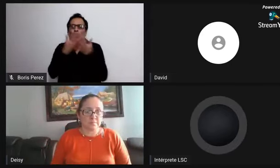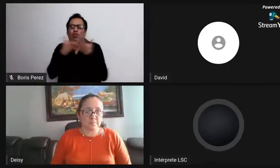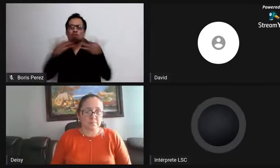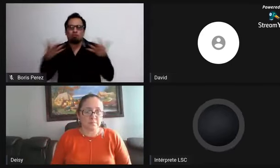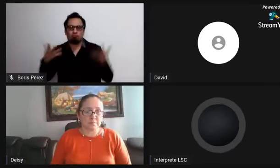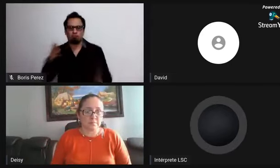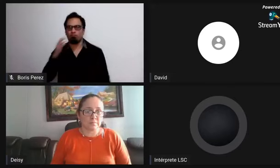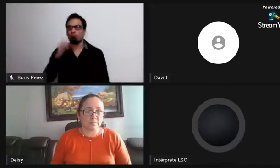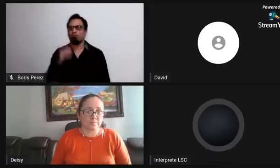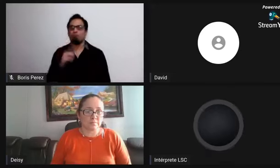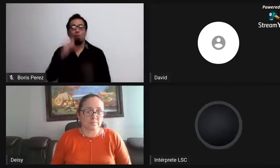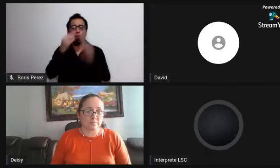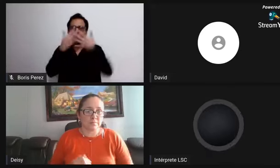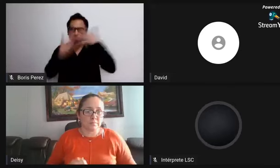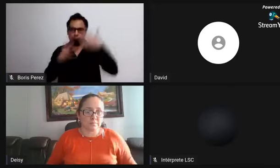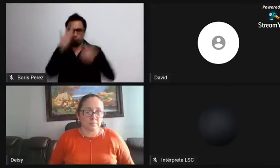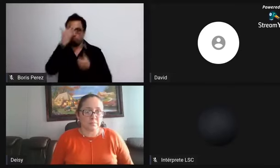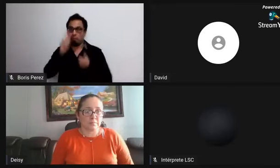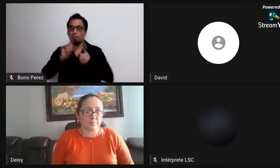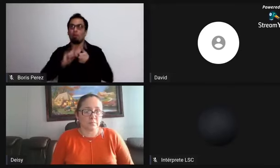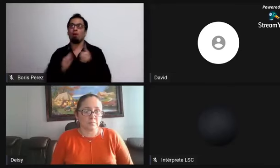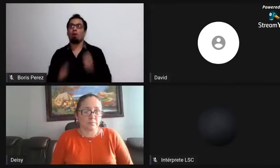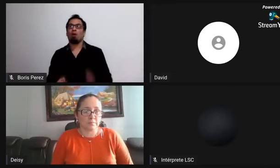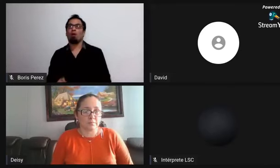había fallecido Bolívar?